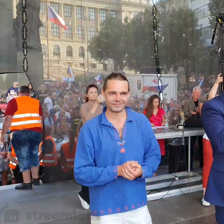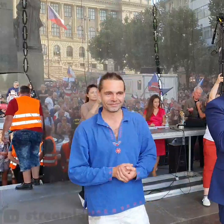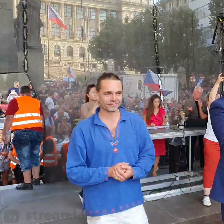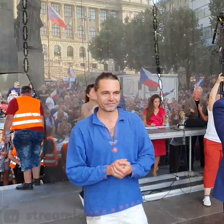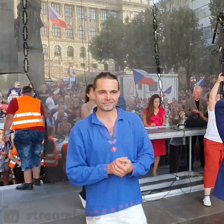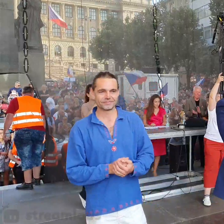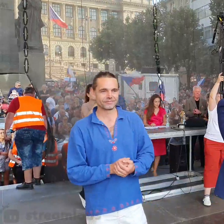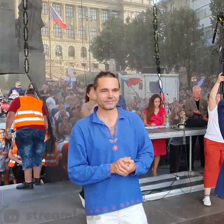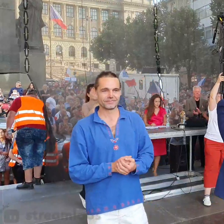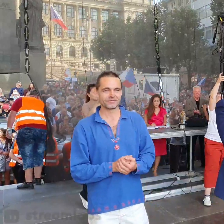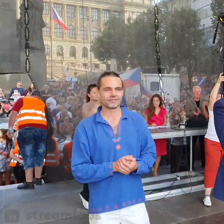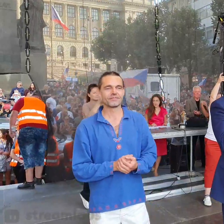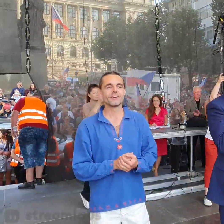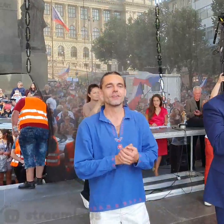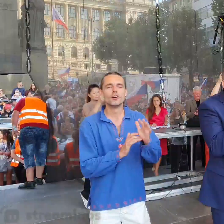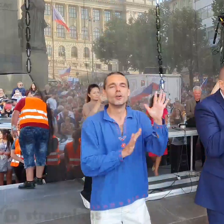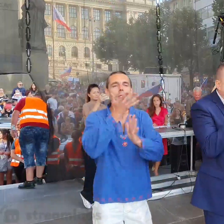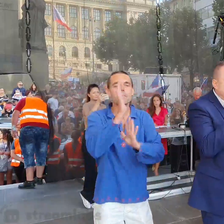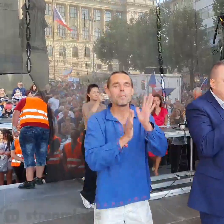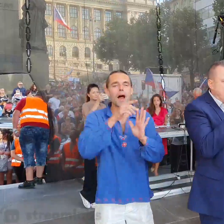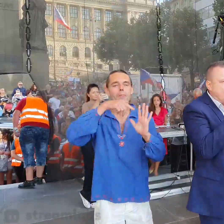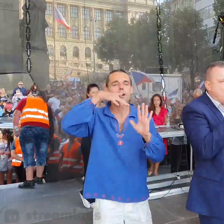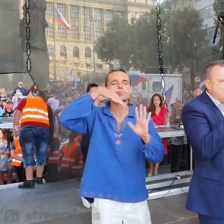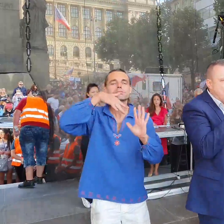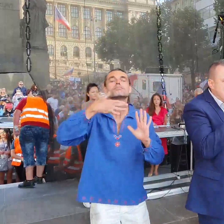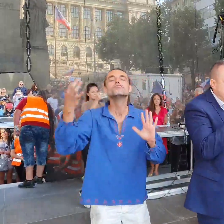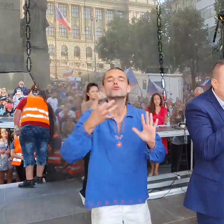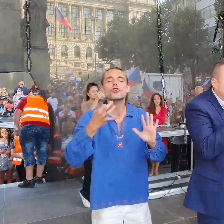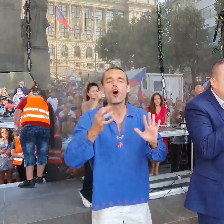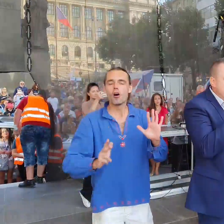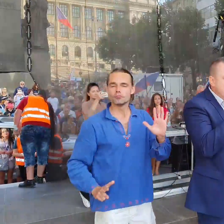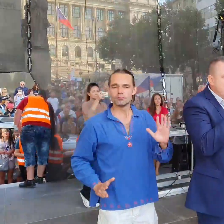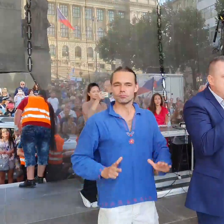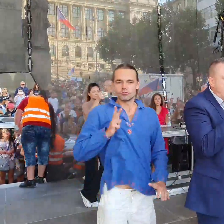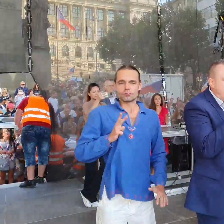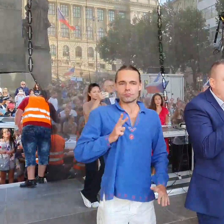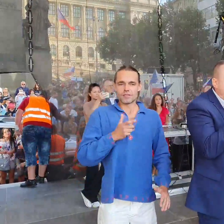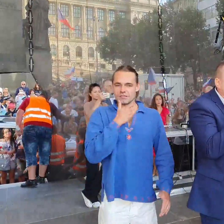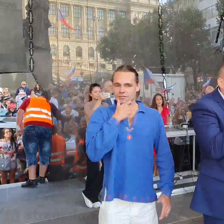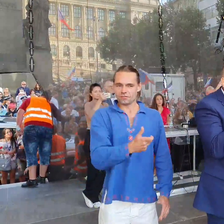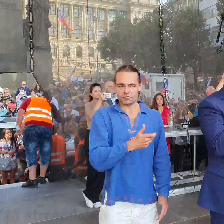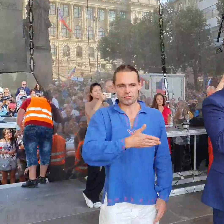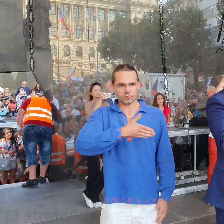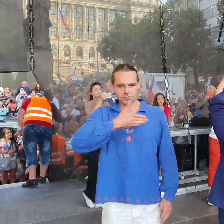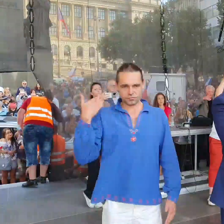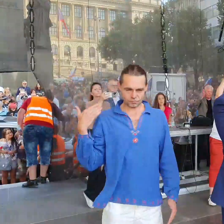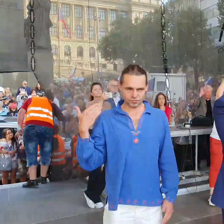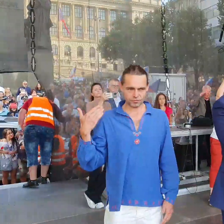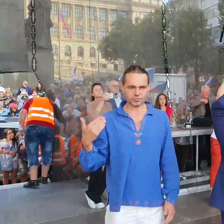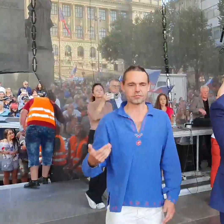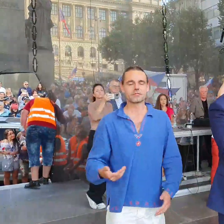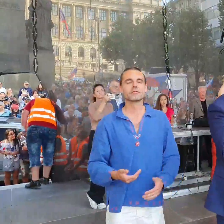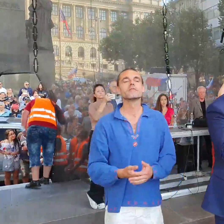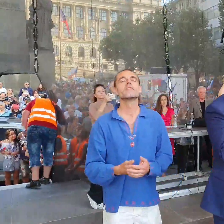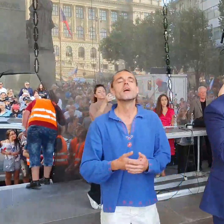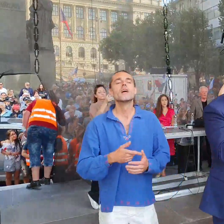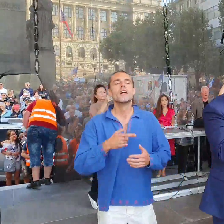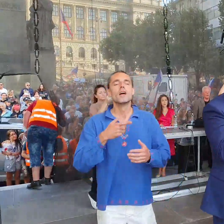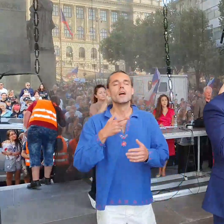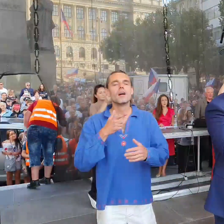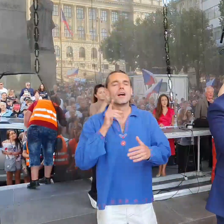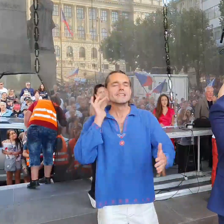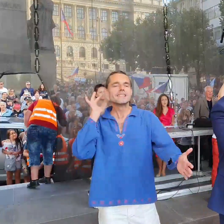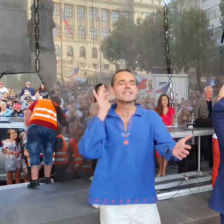Bude to plamen národní hrdosti, který nám zajistí po dlouhé době skutečnou